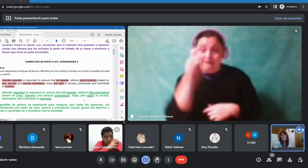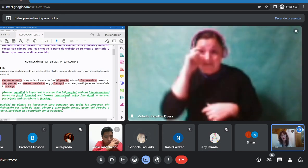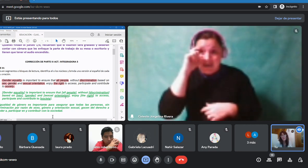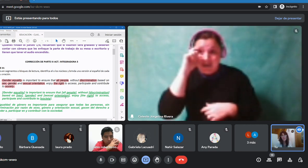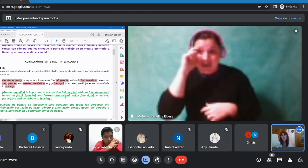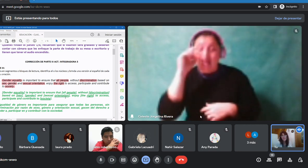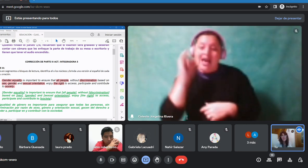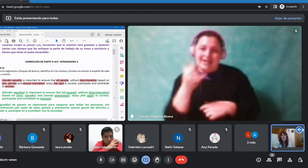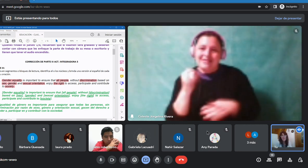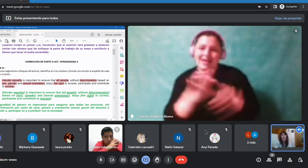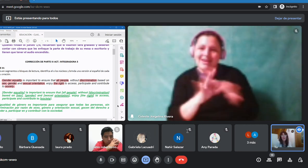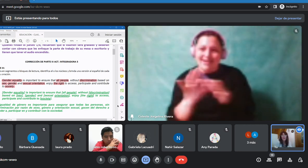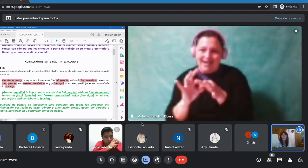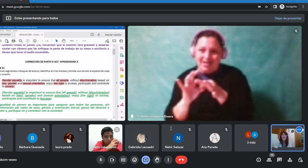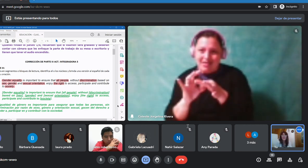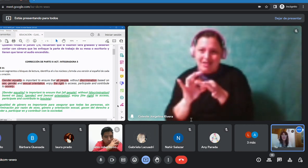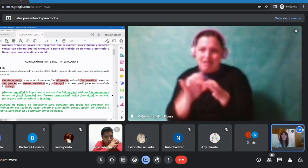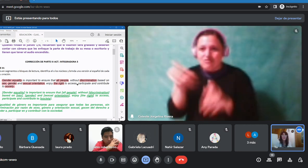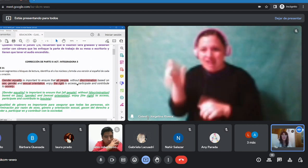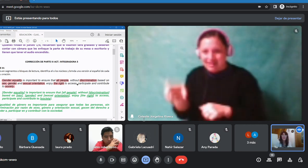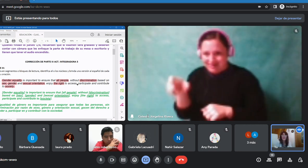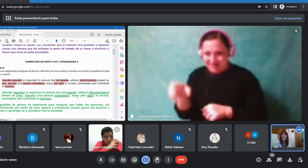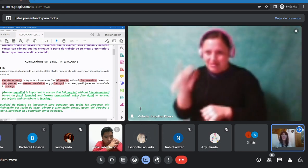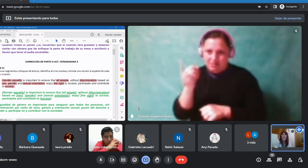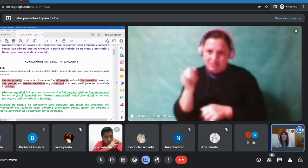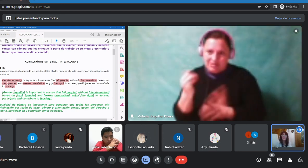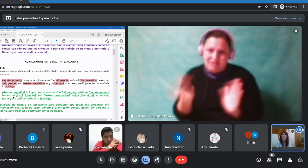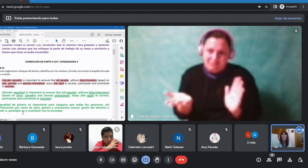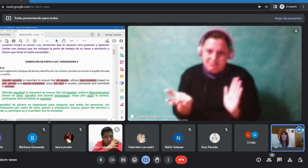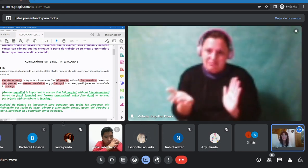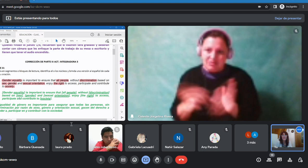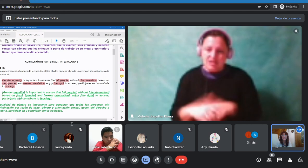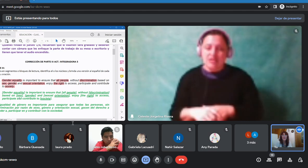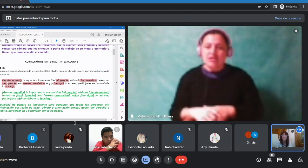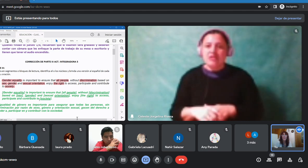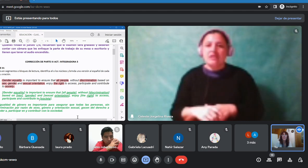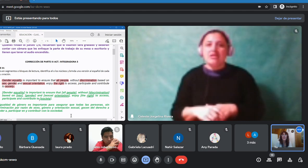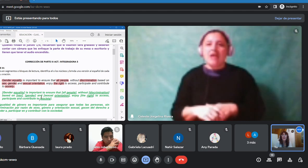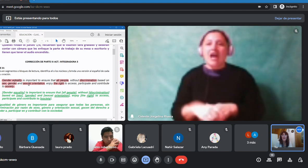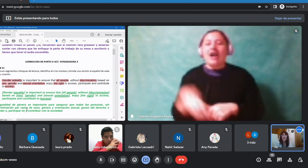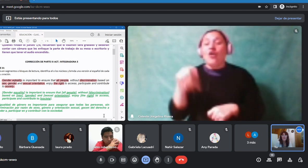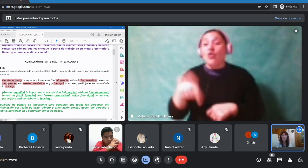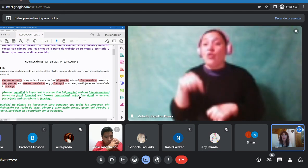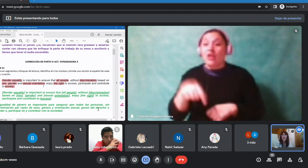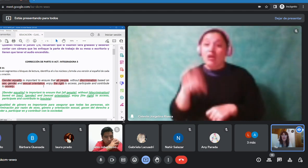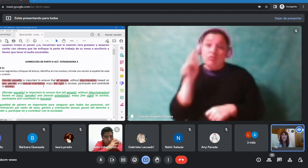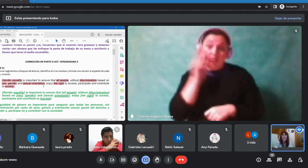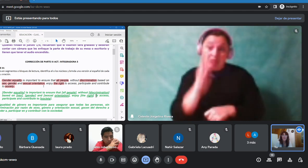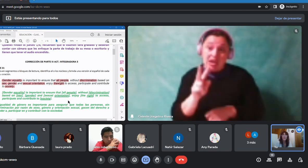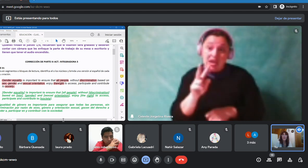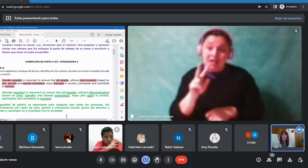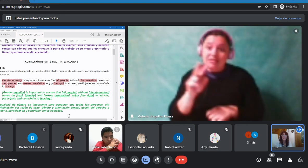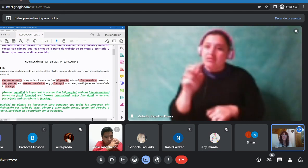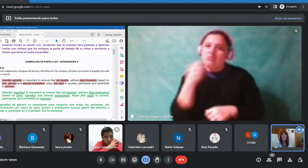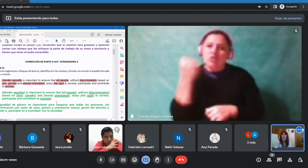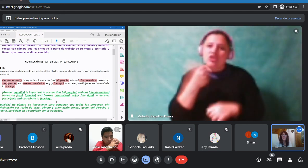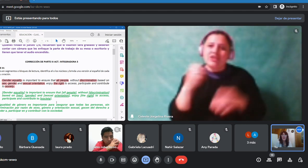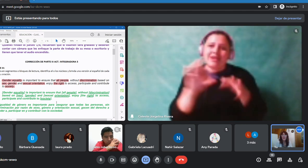no va, porque eso sigue en el mismo orden, ¿sí? No, no afectaría en ningún sentido. Los únicos que tenemos